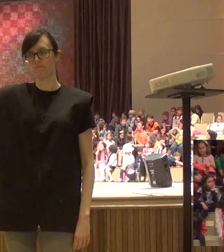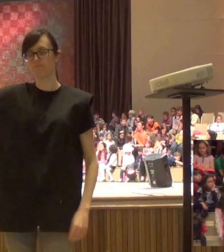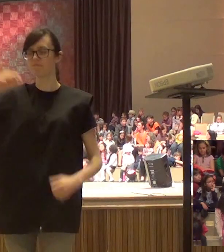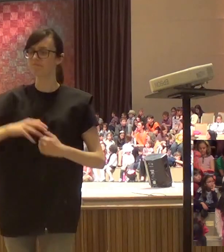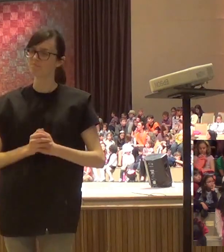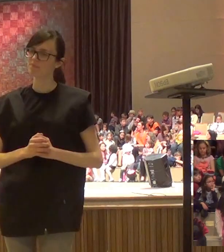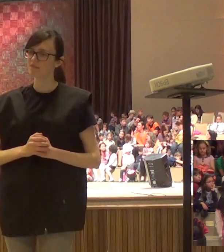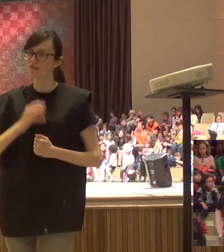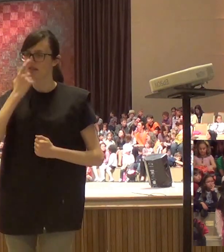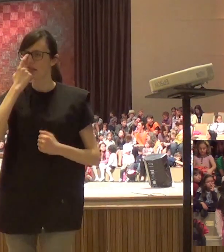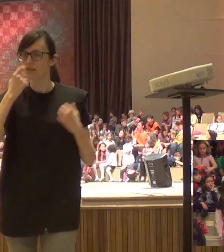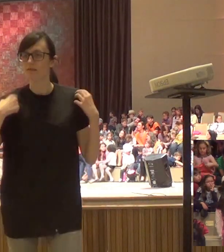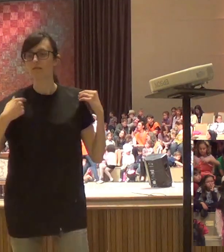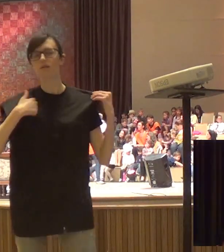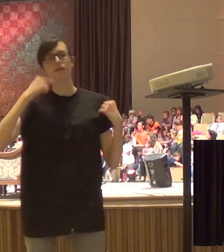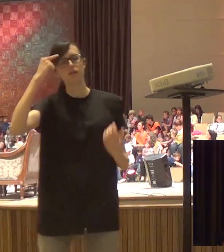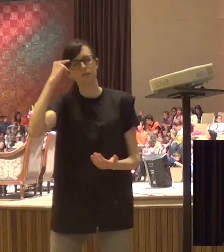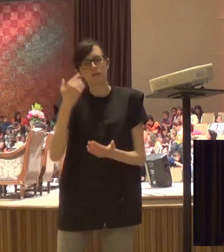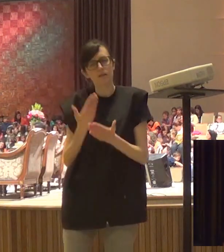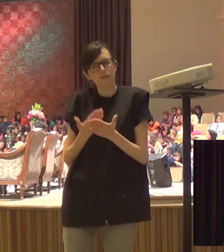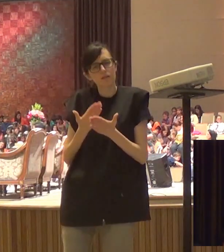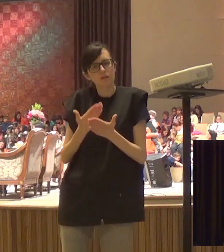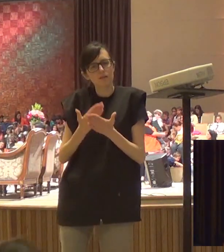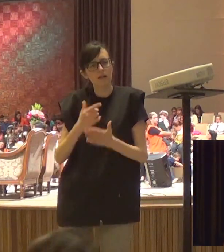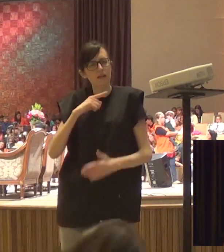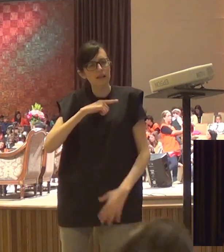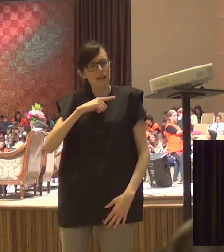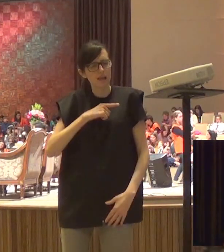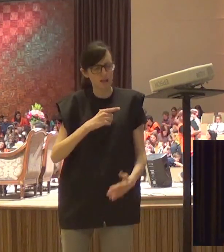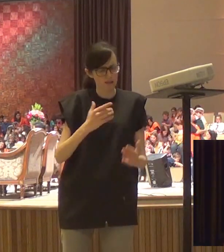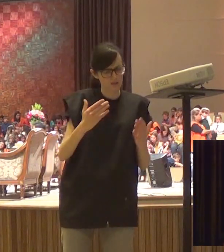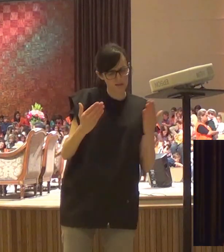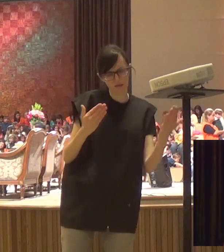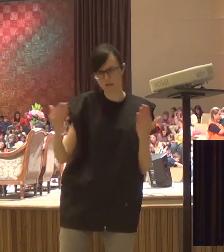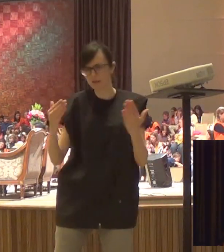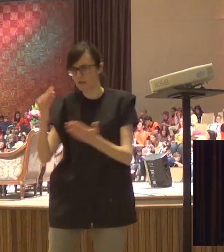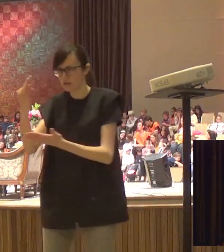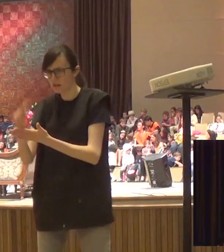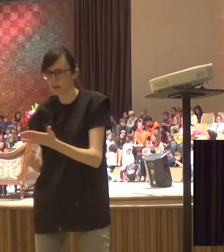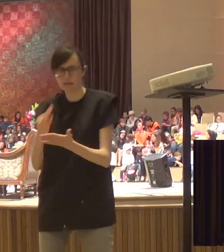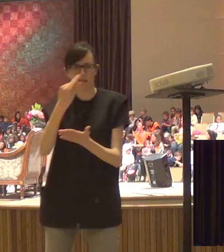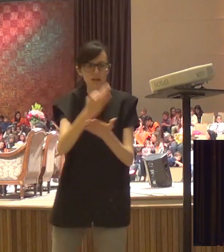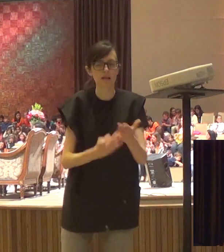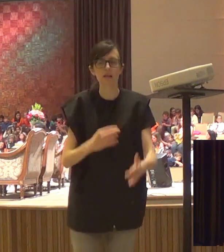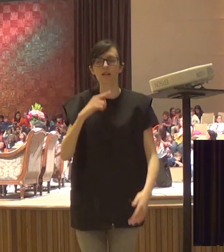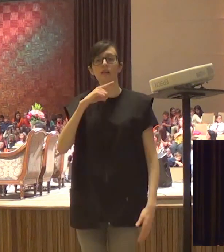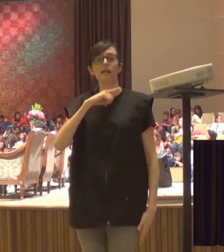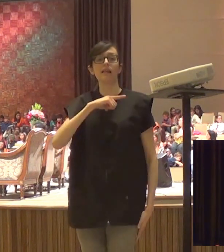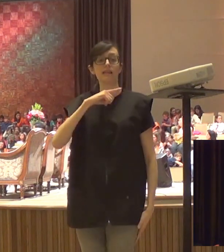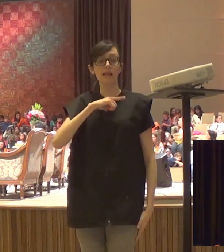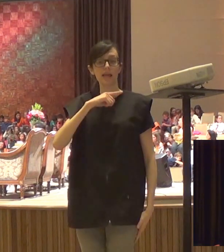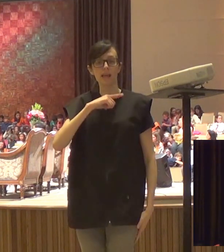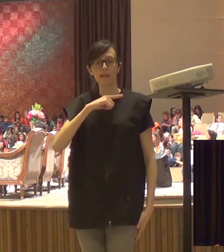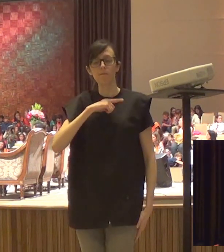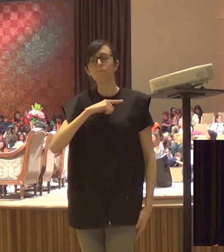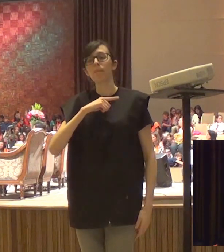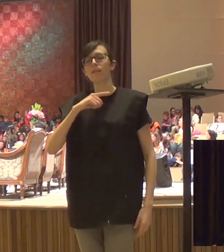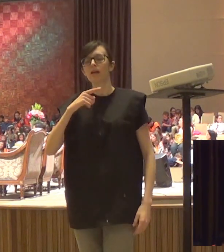para o Senhor. E meus irmãos, quando eu ouvi essa relação desses dois textos, isso capturou a minha atenção.